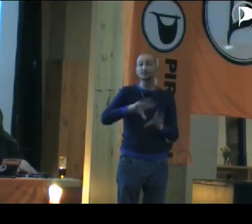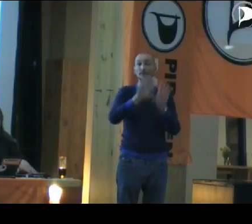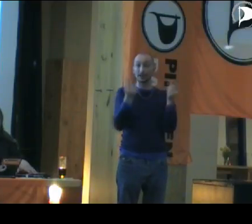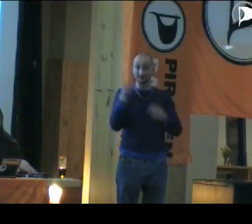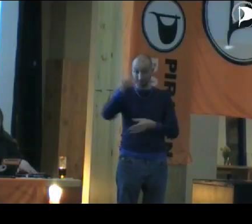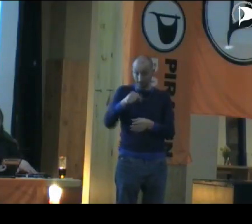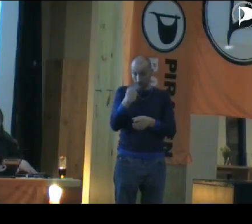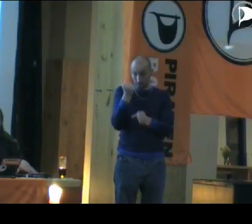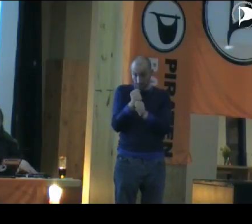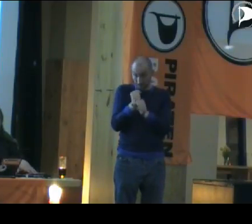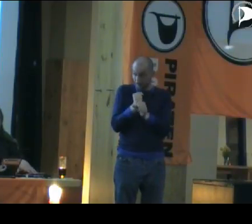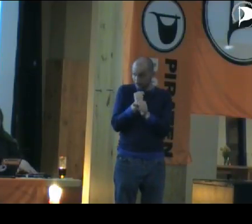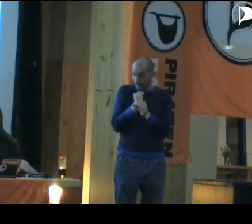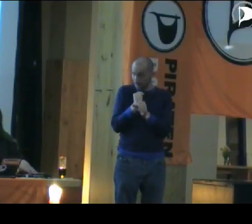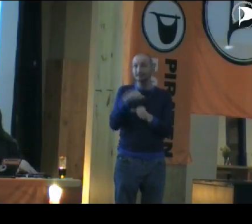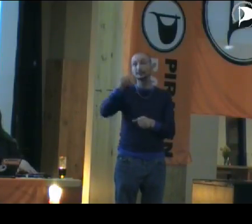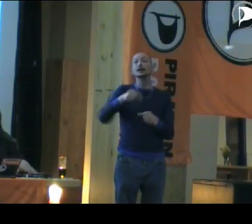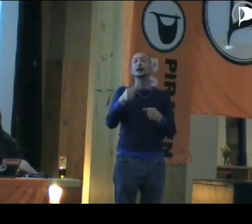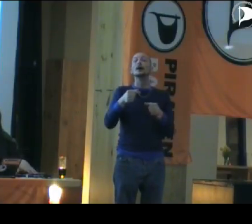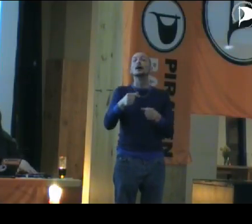geführt auf dem stand neu